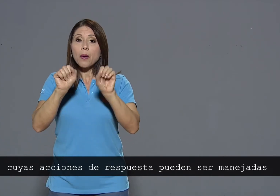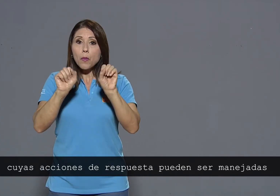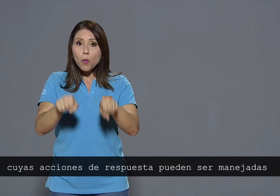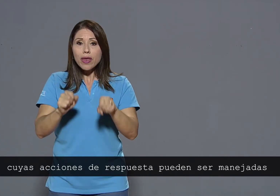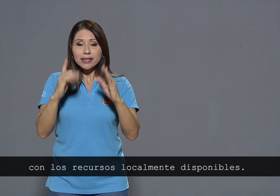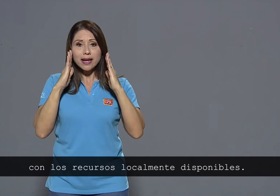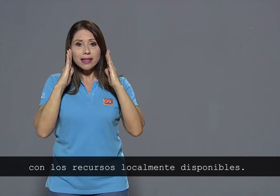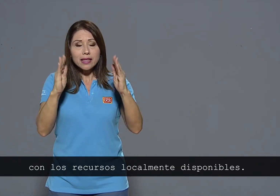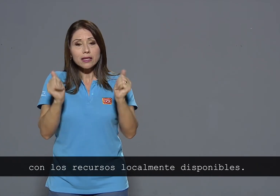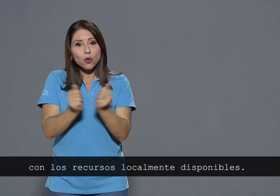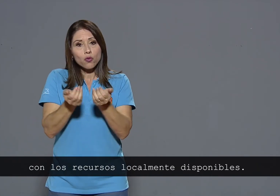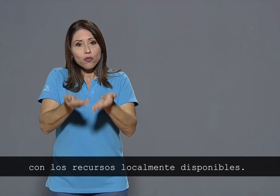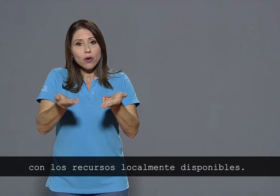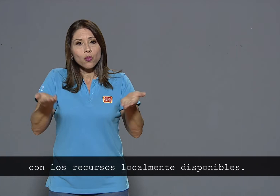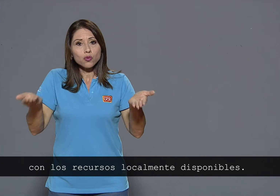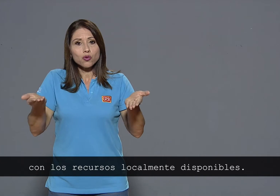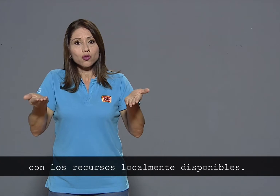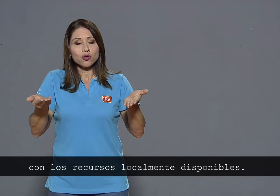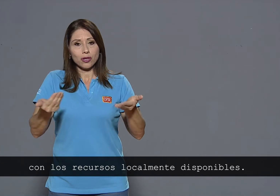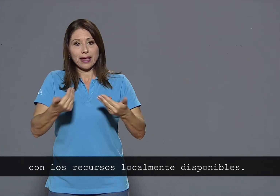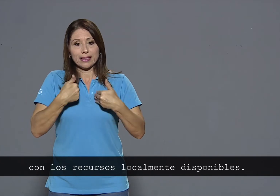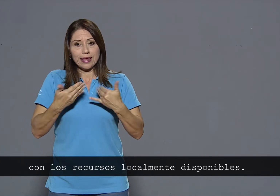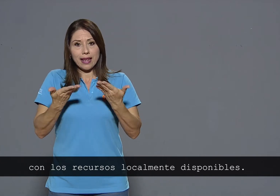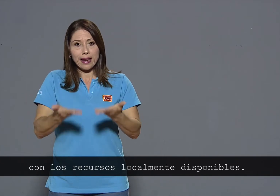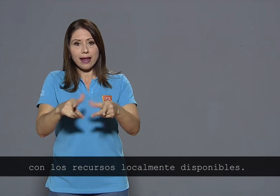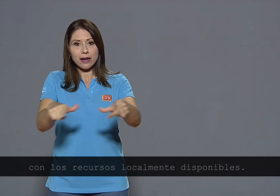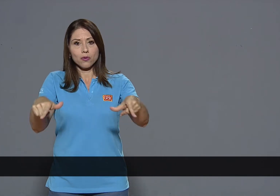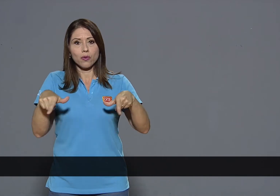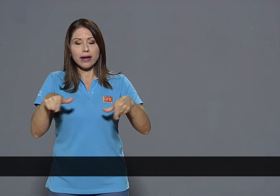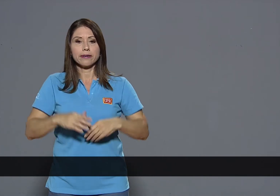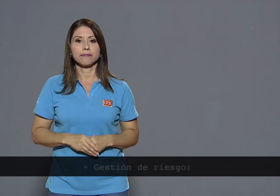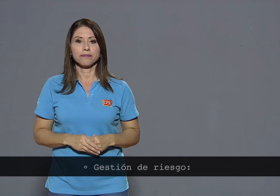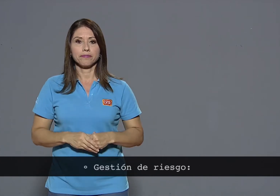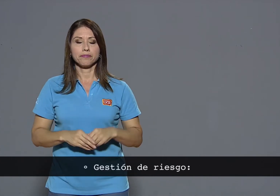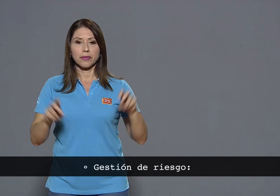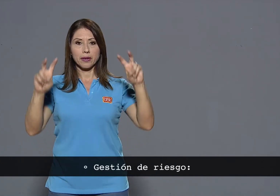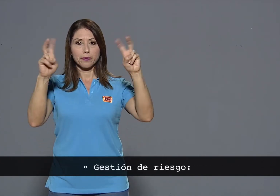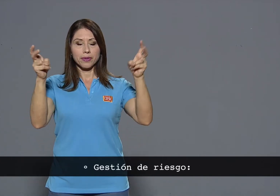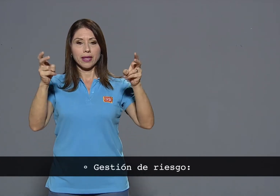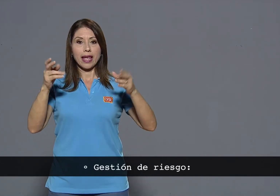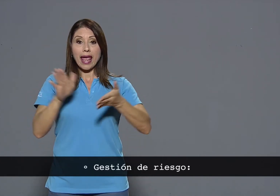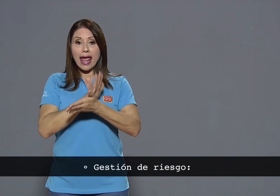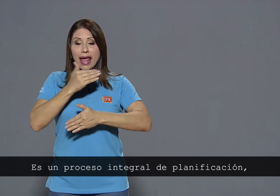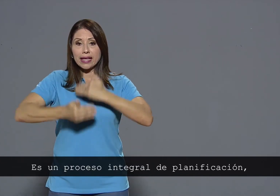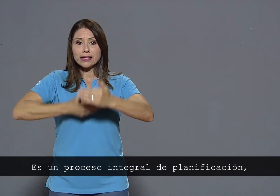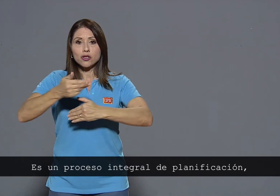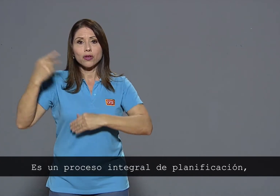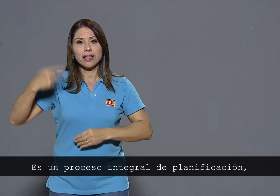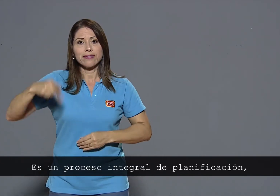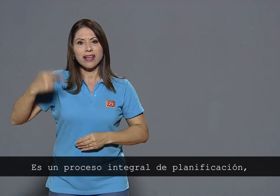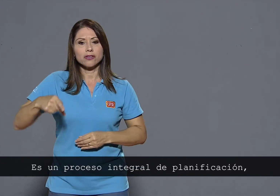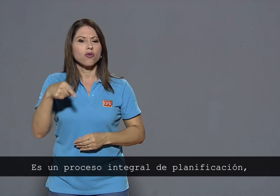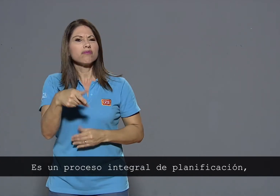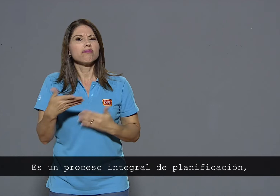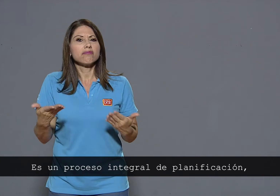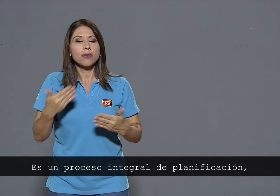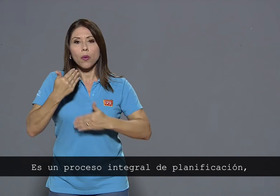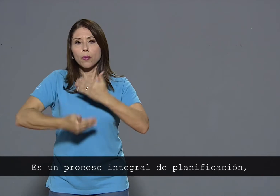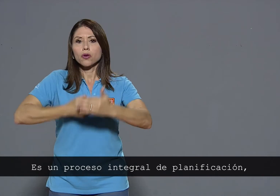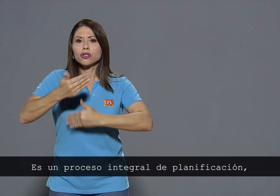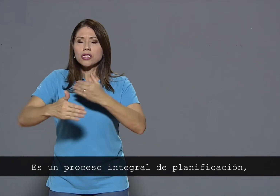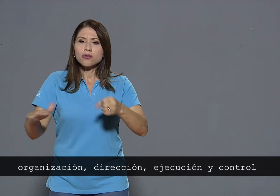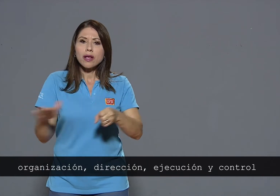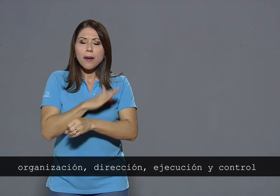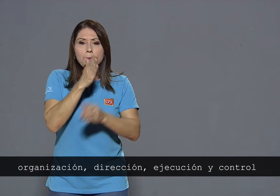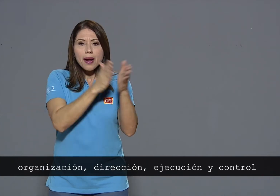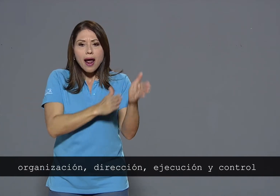ser manejadas con los recursos localmente disponibles. Gestión de riesgo. Es un proceso integral de